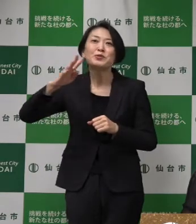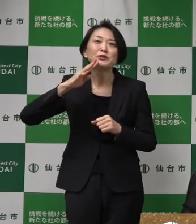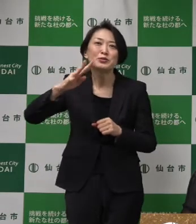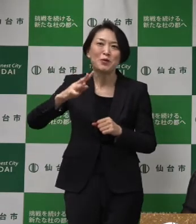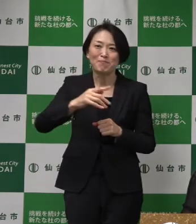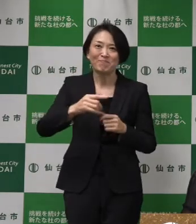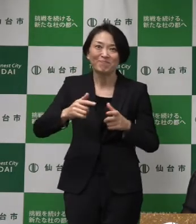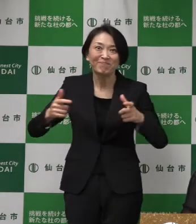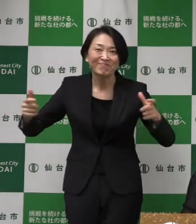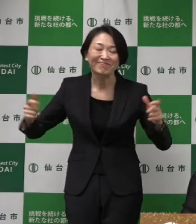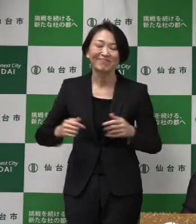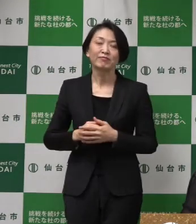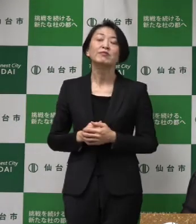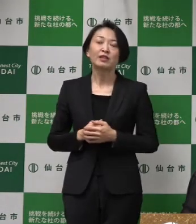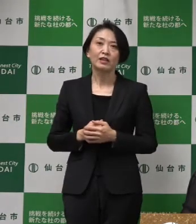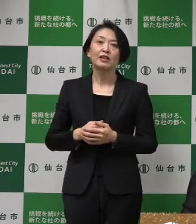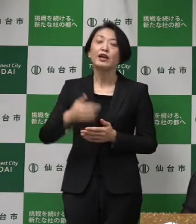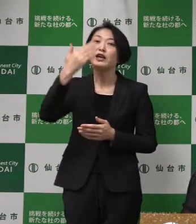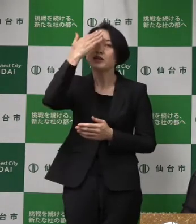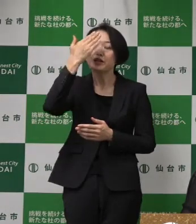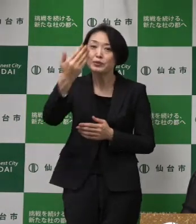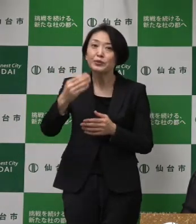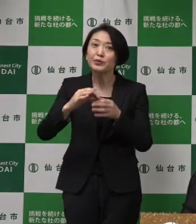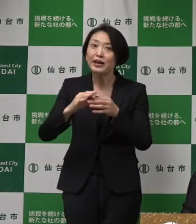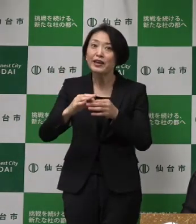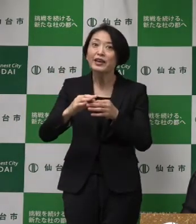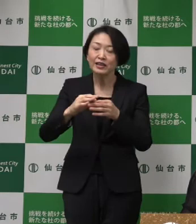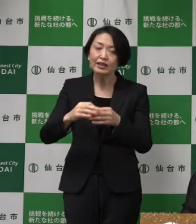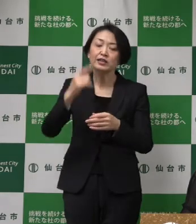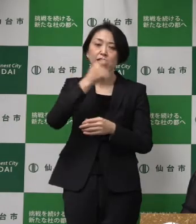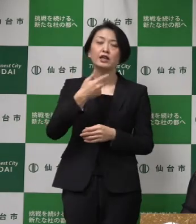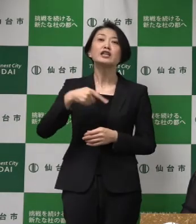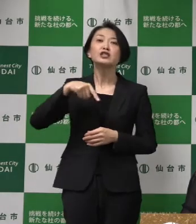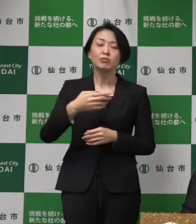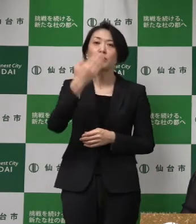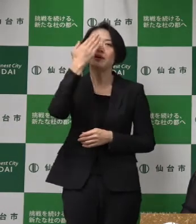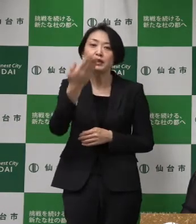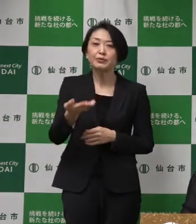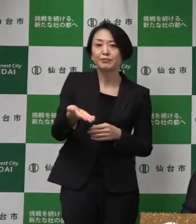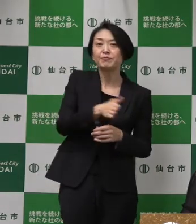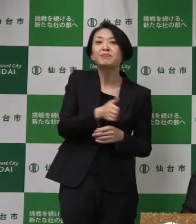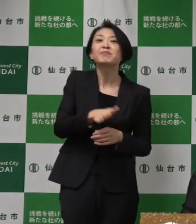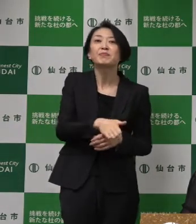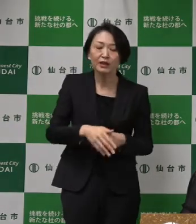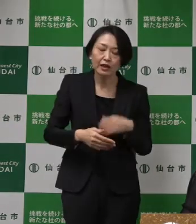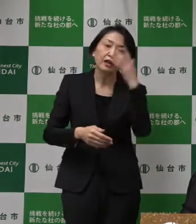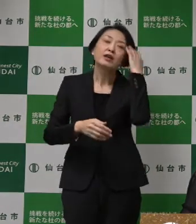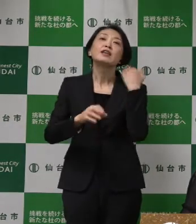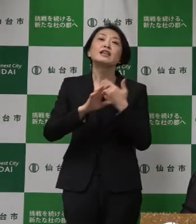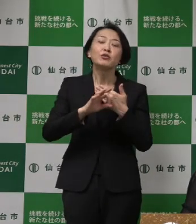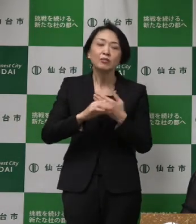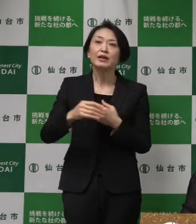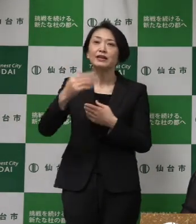。寄付メニューを追加させていただきました。返礼品の充実も図